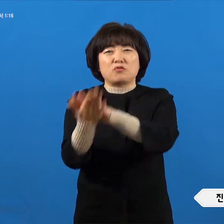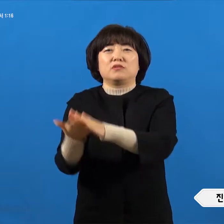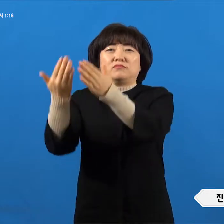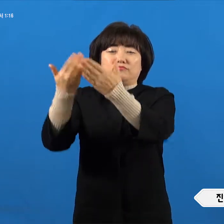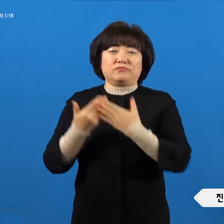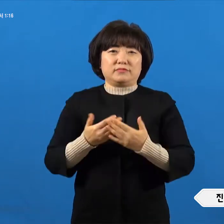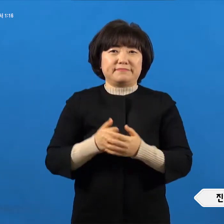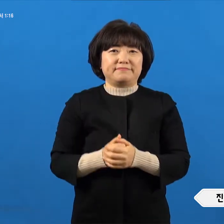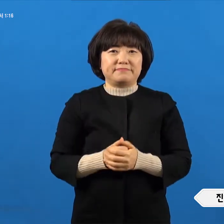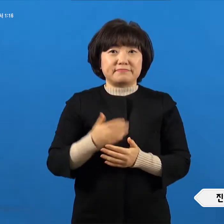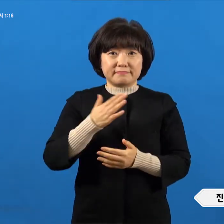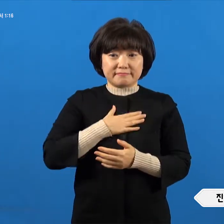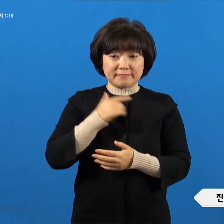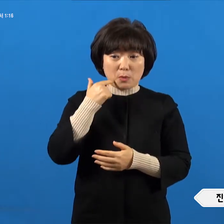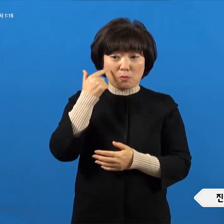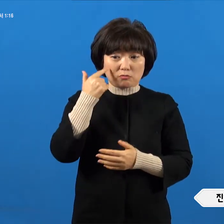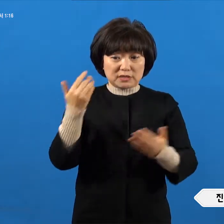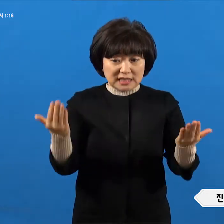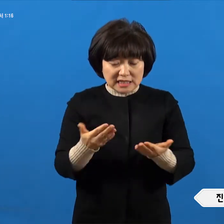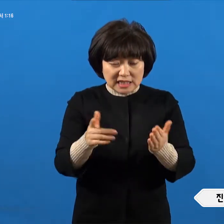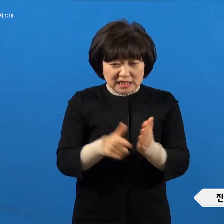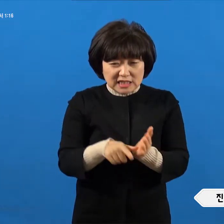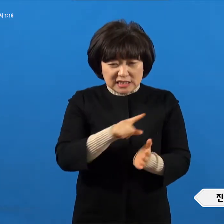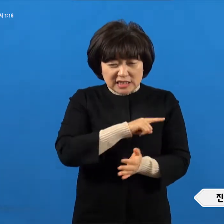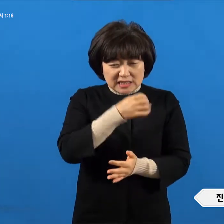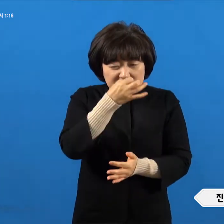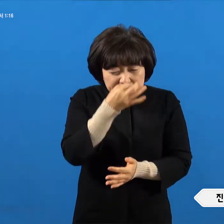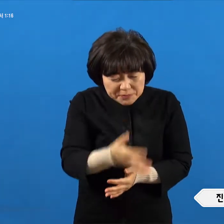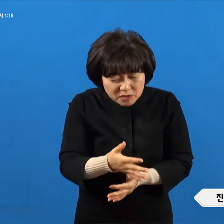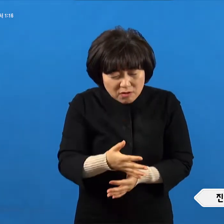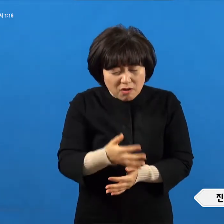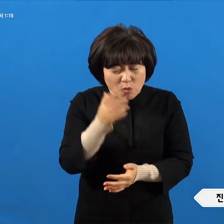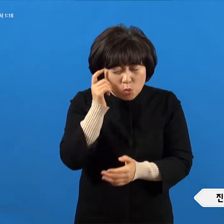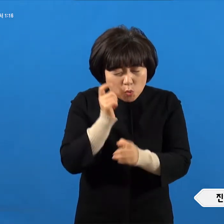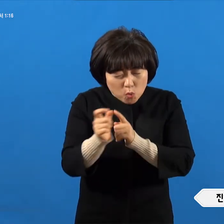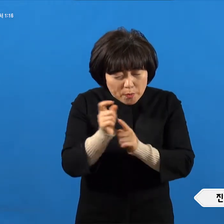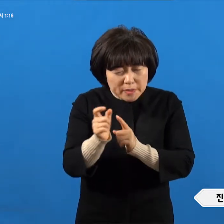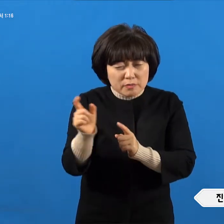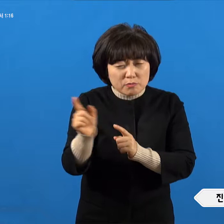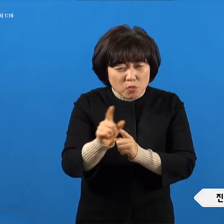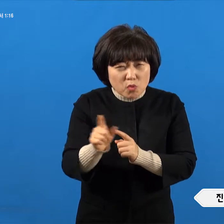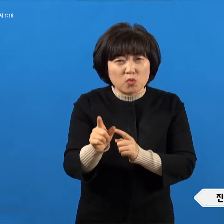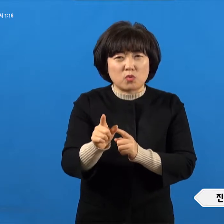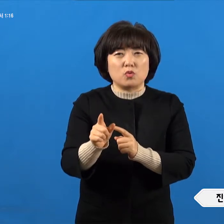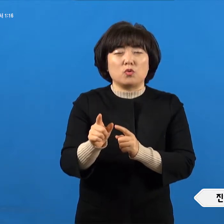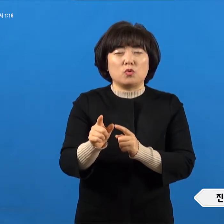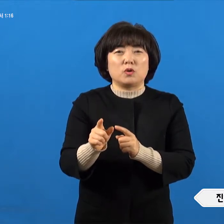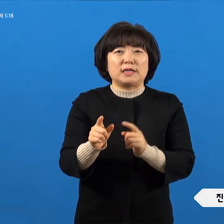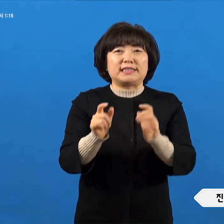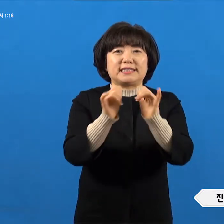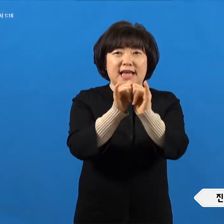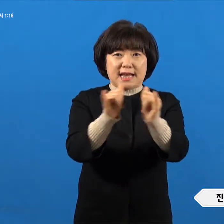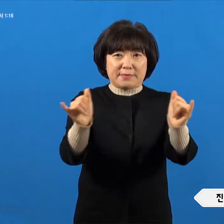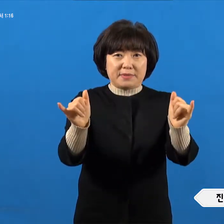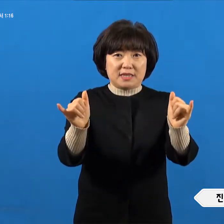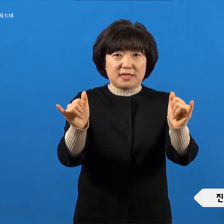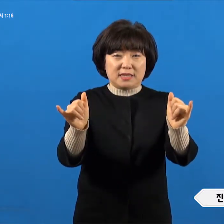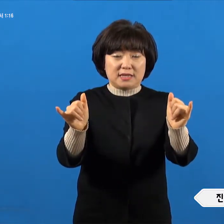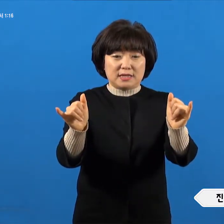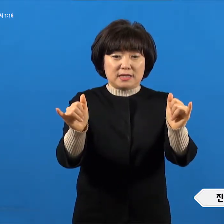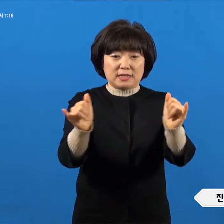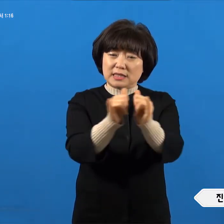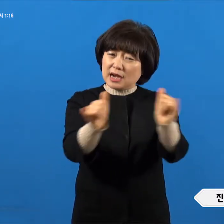가장 힘들고 가장 고민스러운 것이 있다면 바로 이 중요한 질문입니다. 사람이